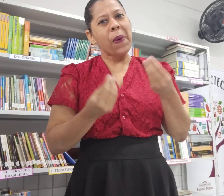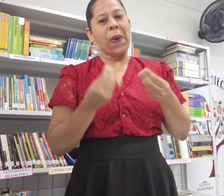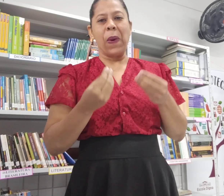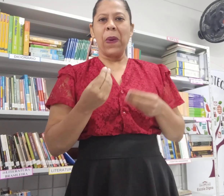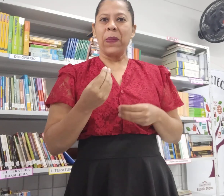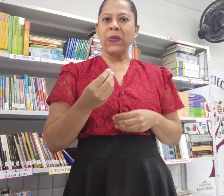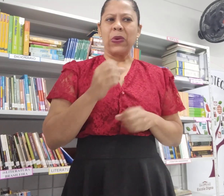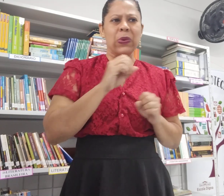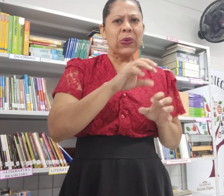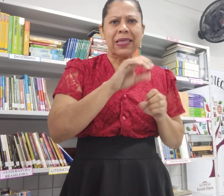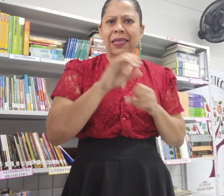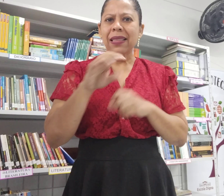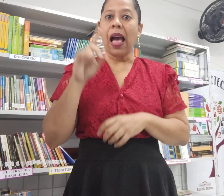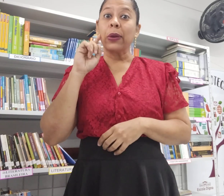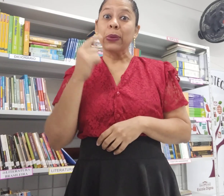diferentes métodos de ensino.